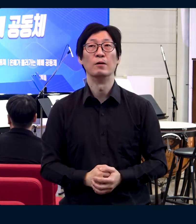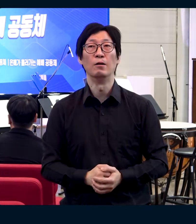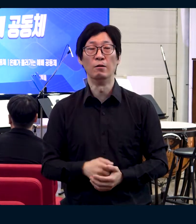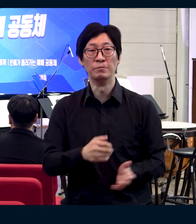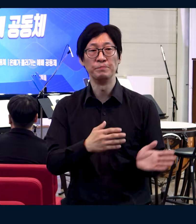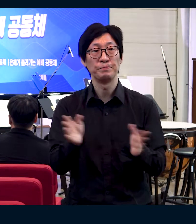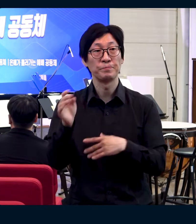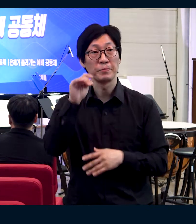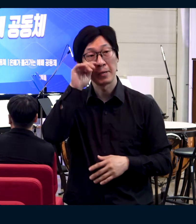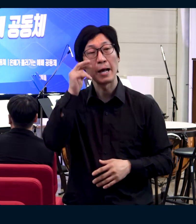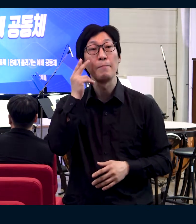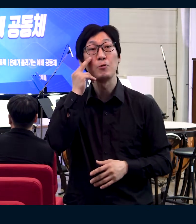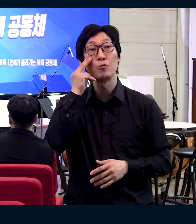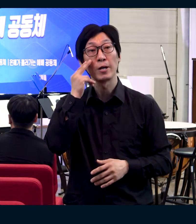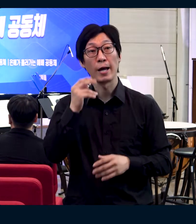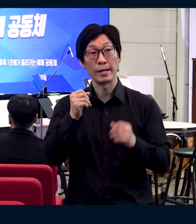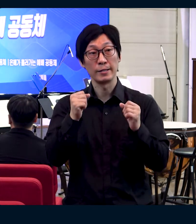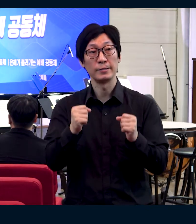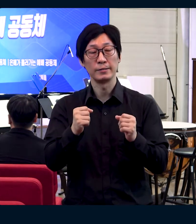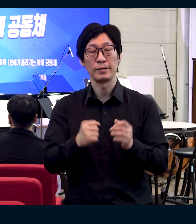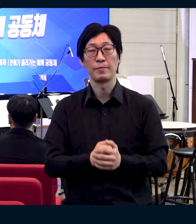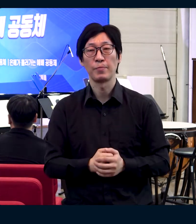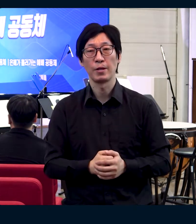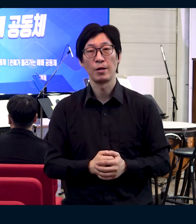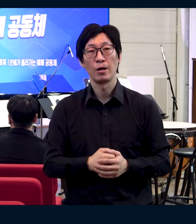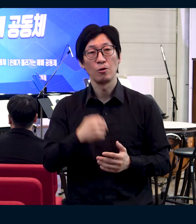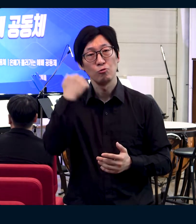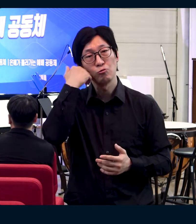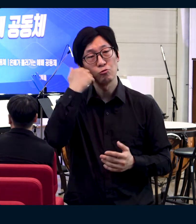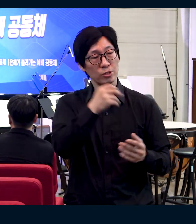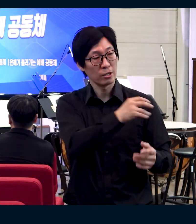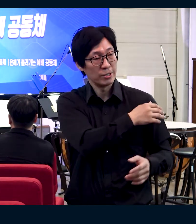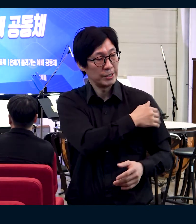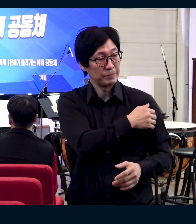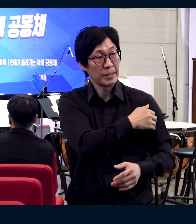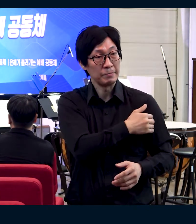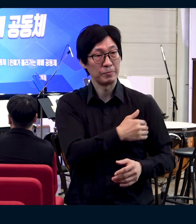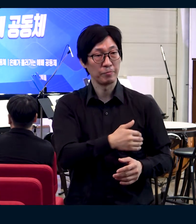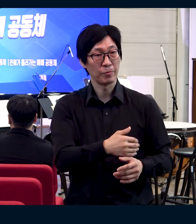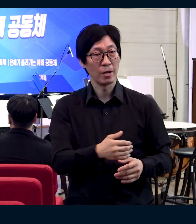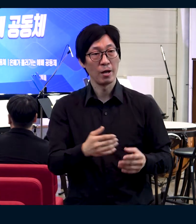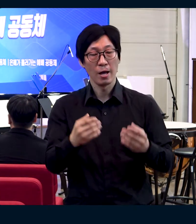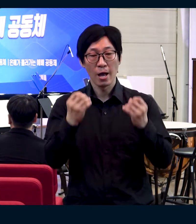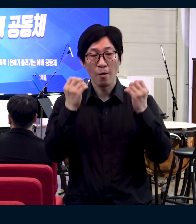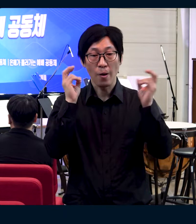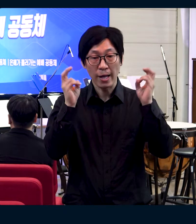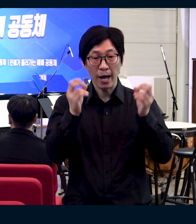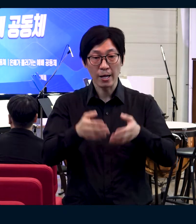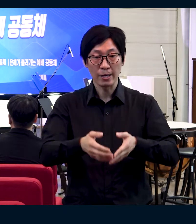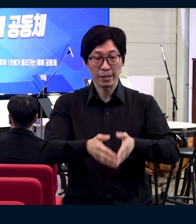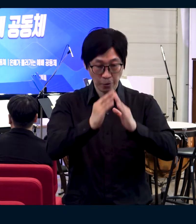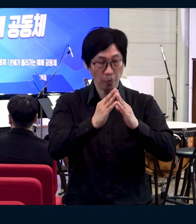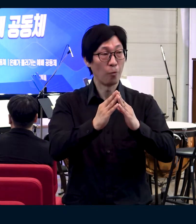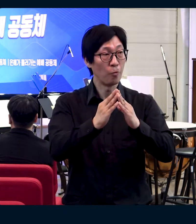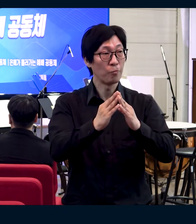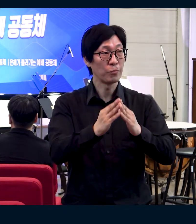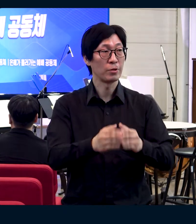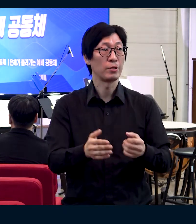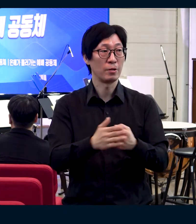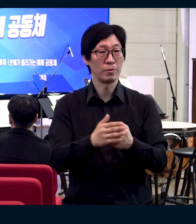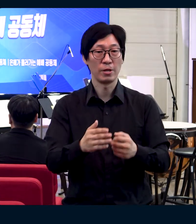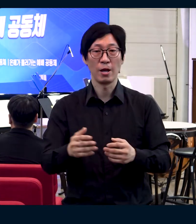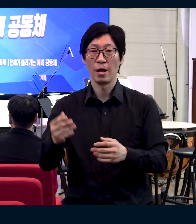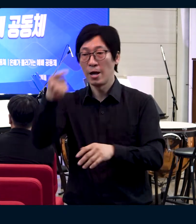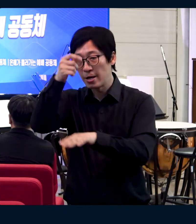제가 미국에 있을 때 한 번은 어떤 집사님이 새로운 사업을 시작하면서 와서 좀 개업 예배를 드려달라 그래서 예배를 드려준